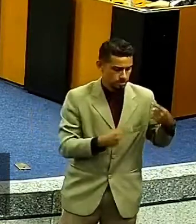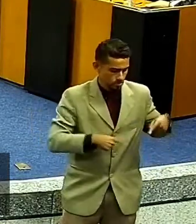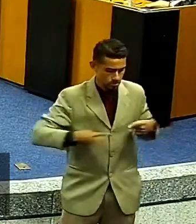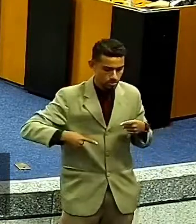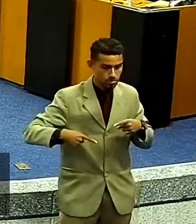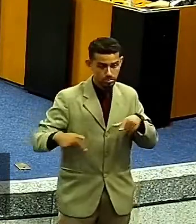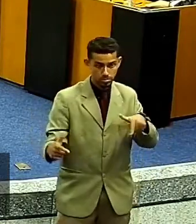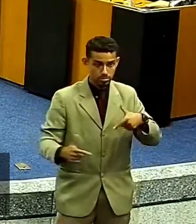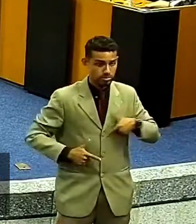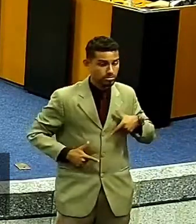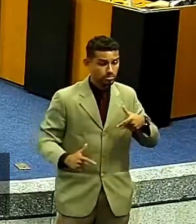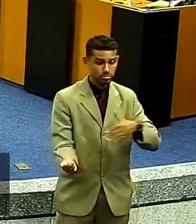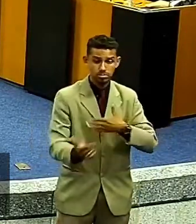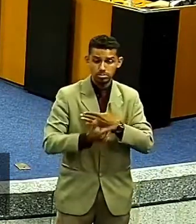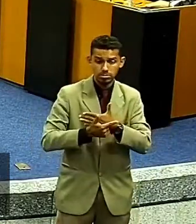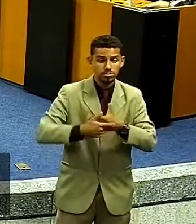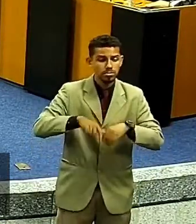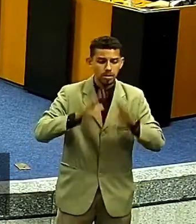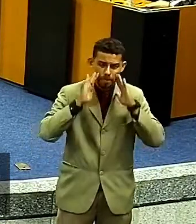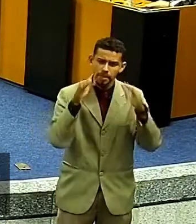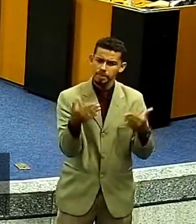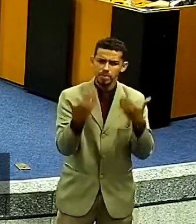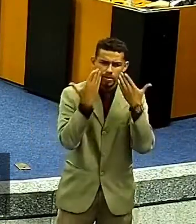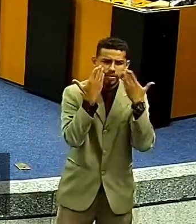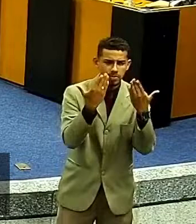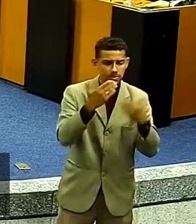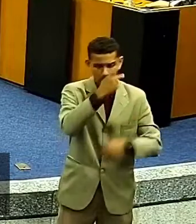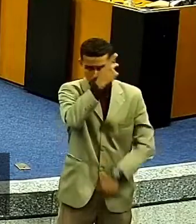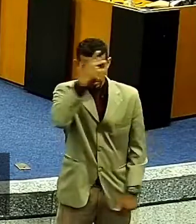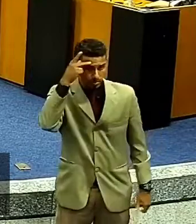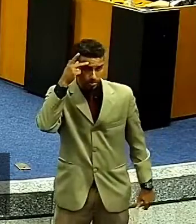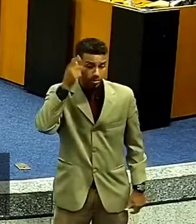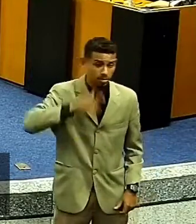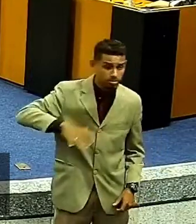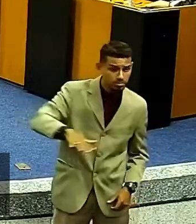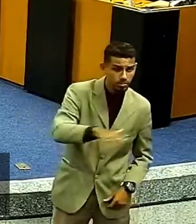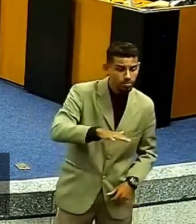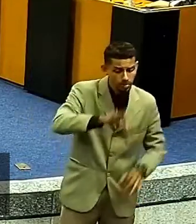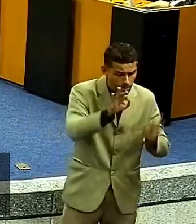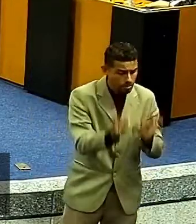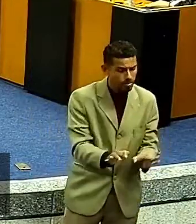cargos que terão Impacto mais direto na vida das pessoas